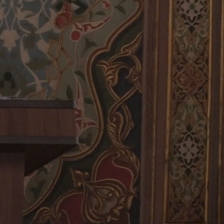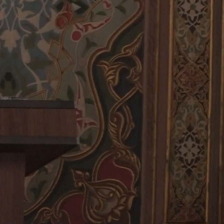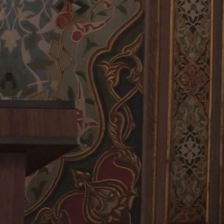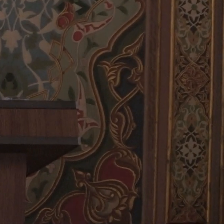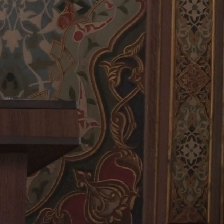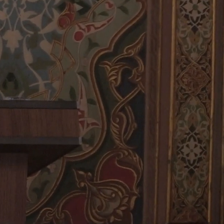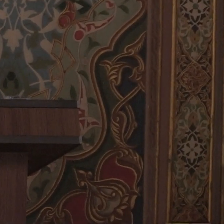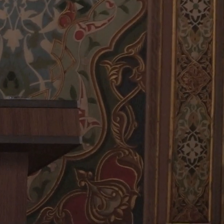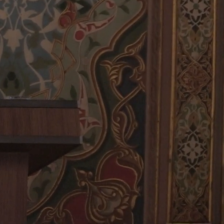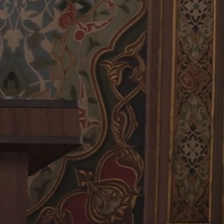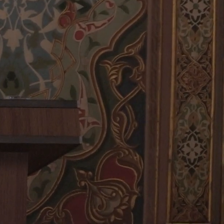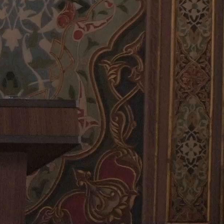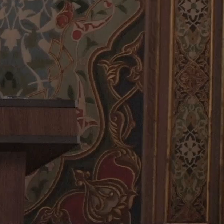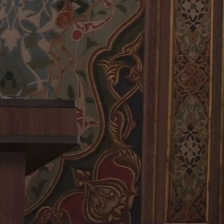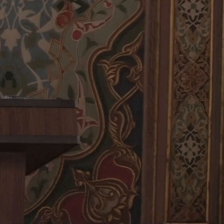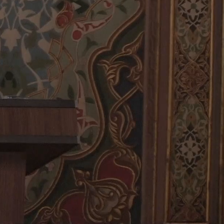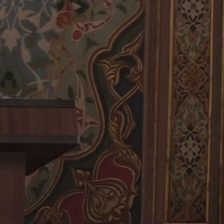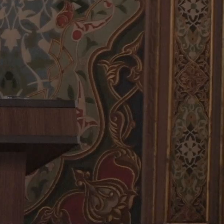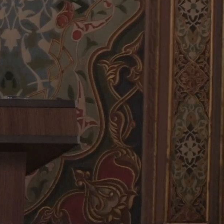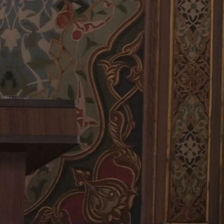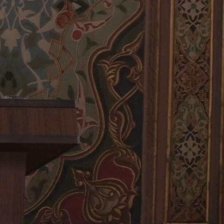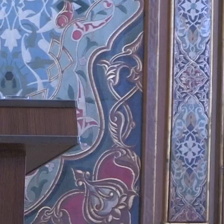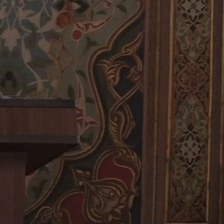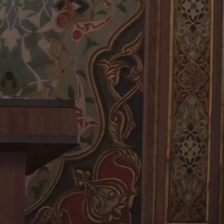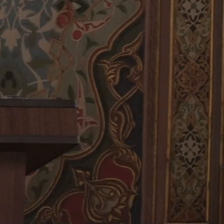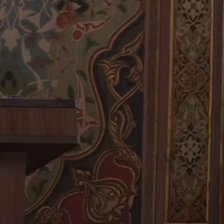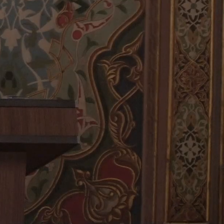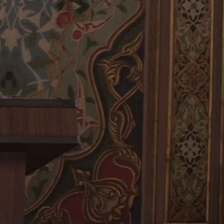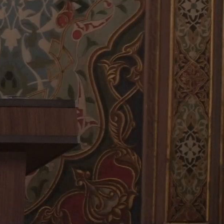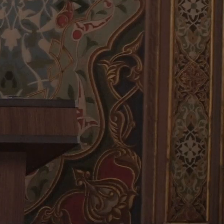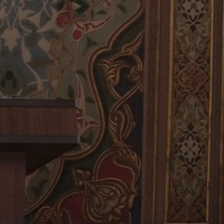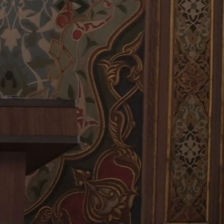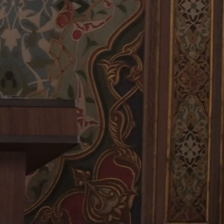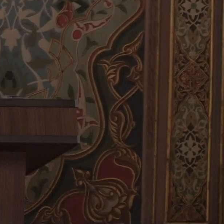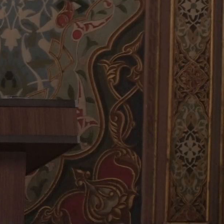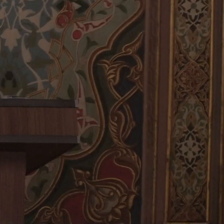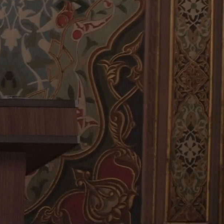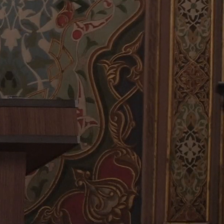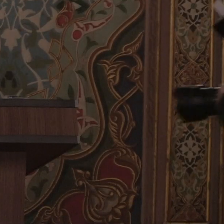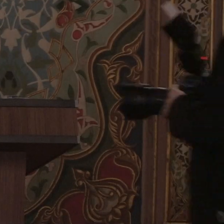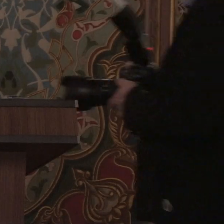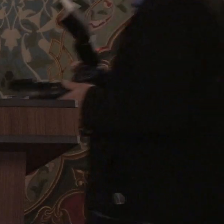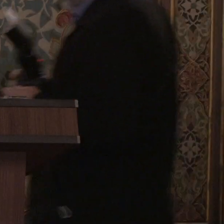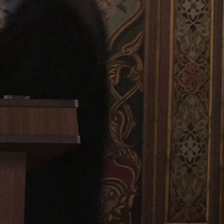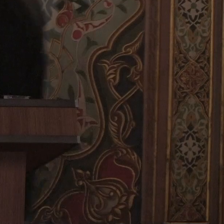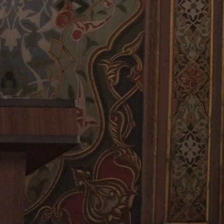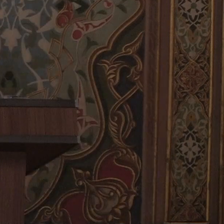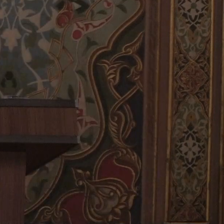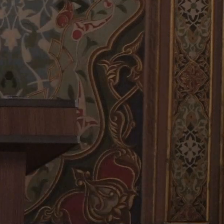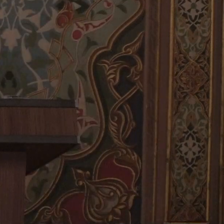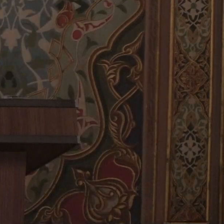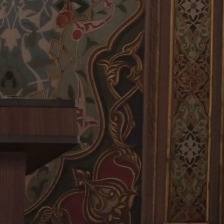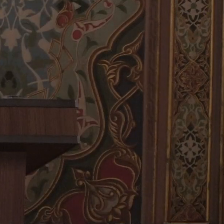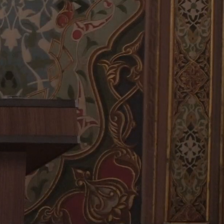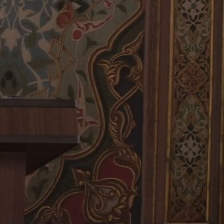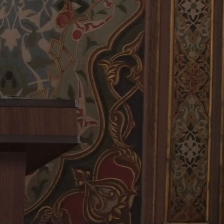olarak Cumhuriyetimizin kurucusu Yüce Önder Atatürk ve silah arkadaşlarının bu güzel vatanı bizlere emanet eden atalarımızın,